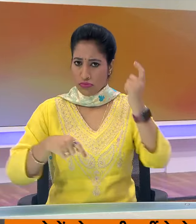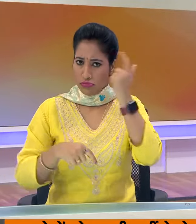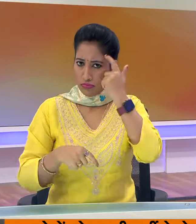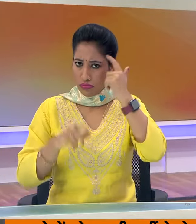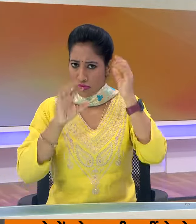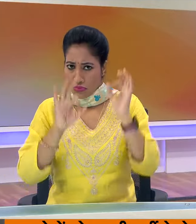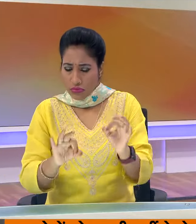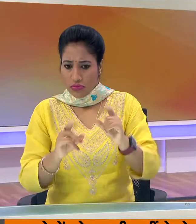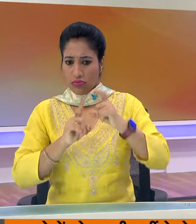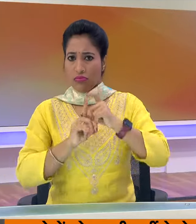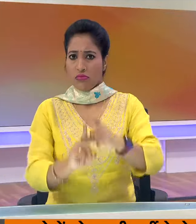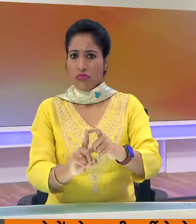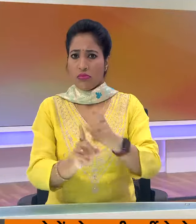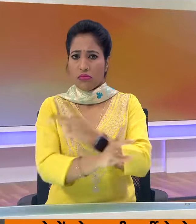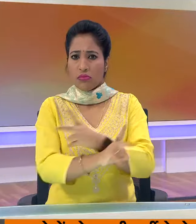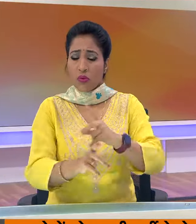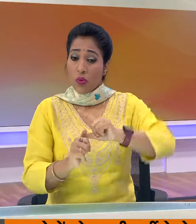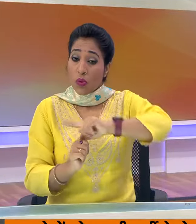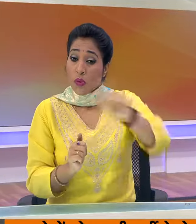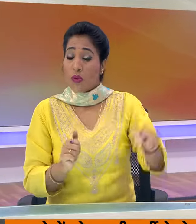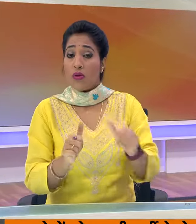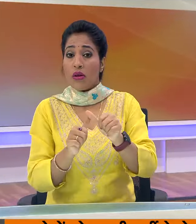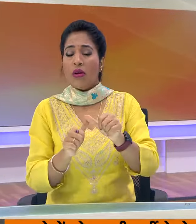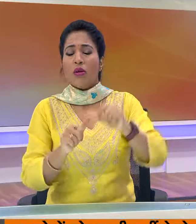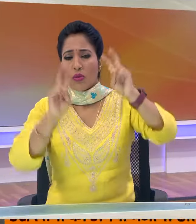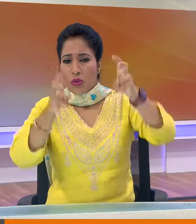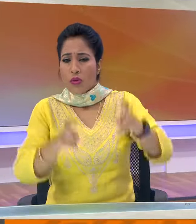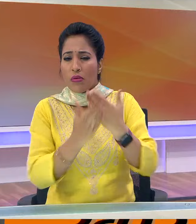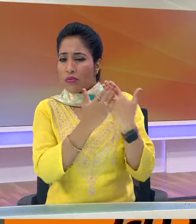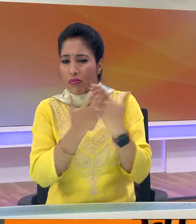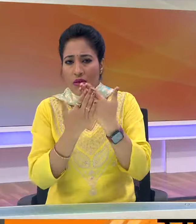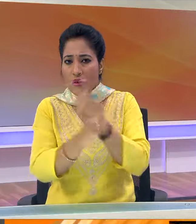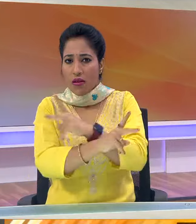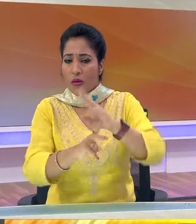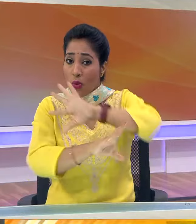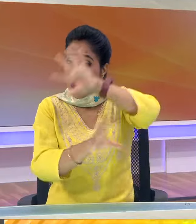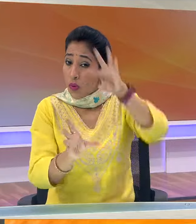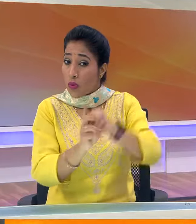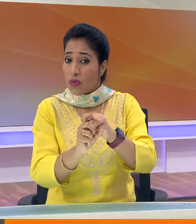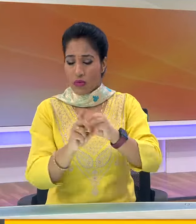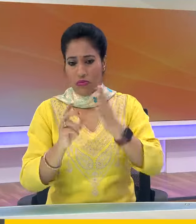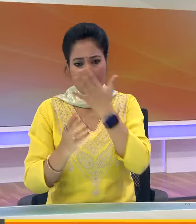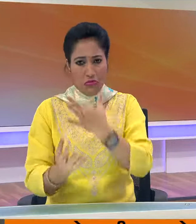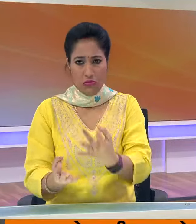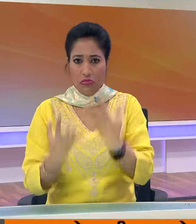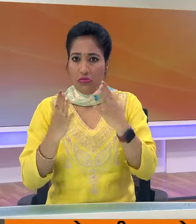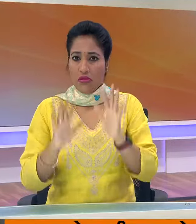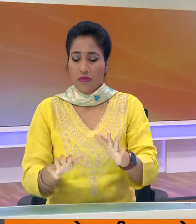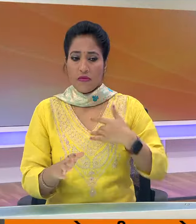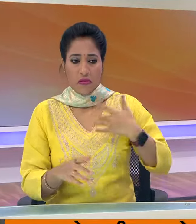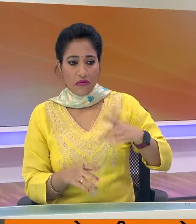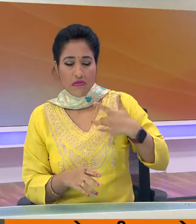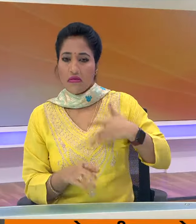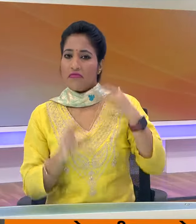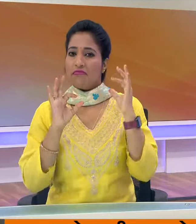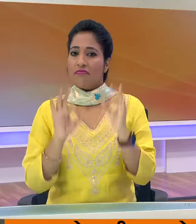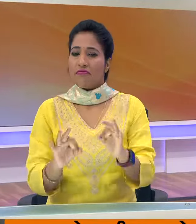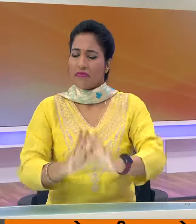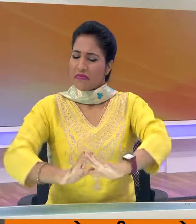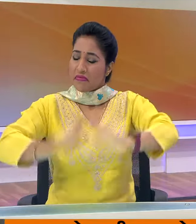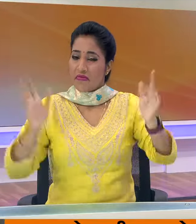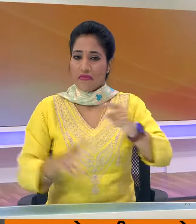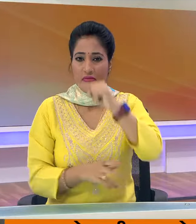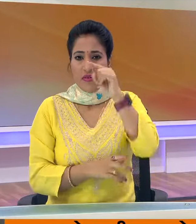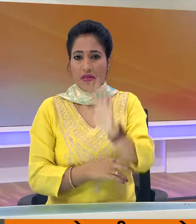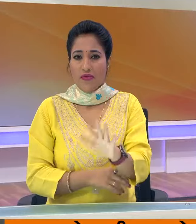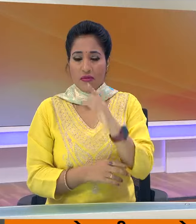द डिसिप्लिन वी गेट एंड द ऑल एकेडमिक सब्जेक्ट्स व्हिच वी एक्वायर हियर आर वंडरफुल। बहुत ही अच्छा लग रहा है, लाइक लॉट ऑफ प्राउड,